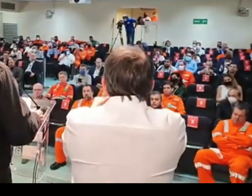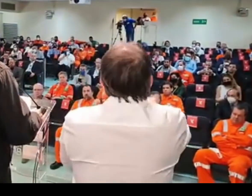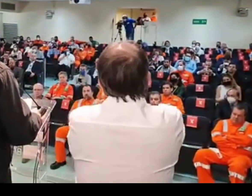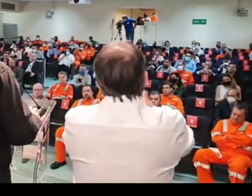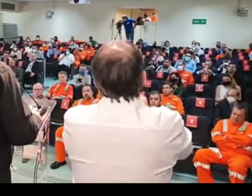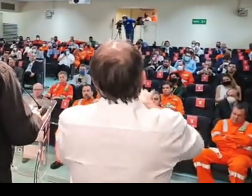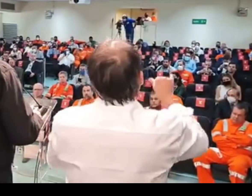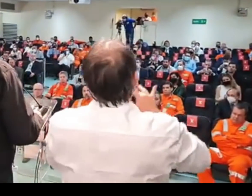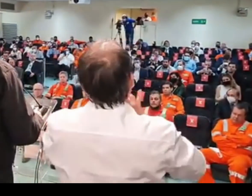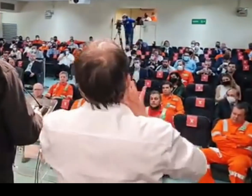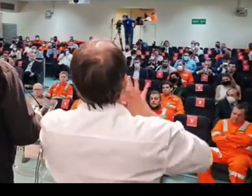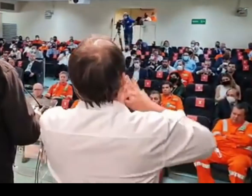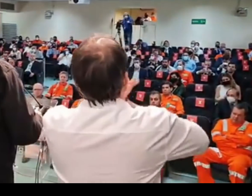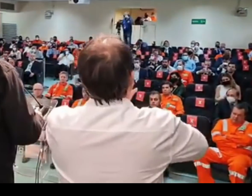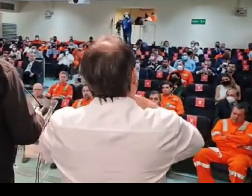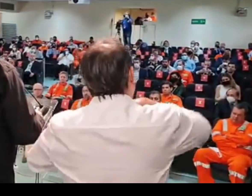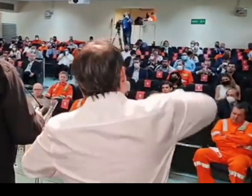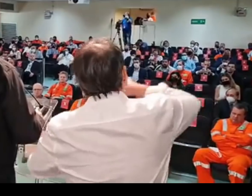nossa liberdade.